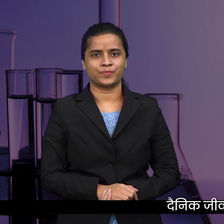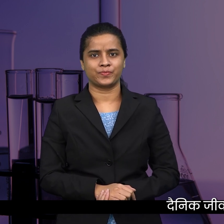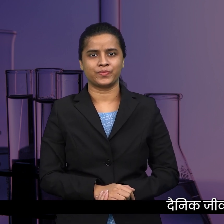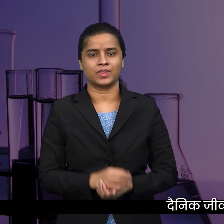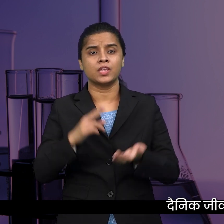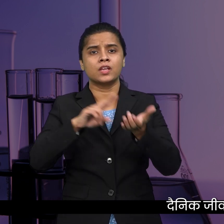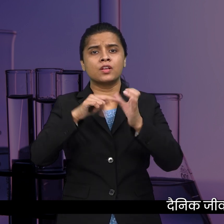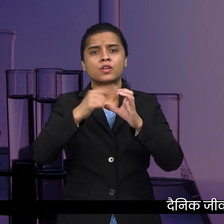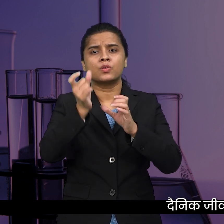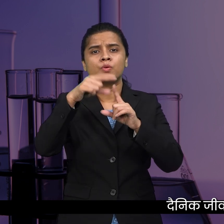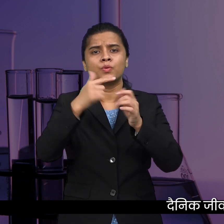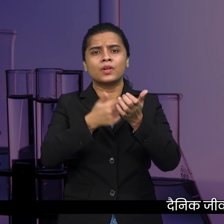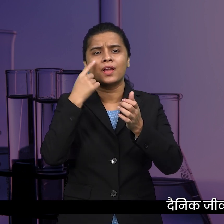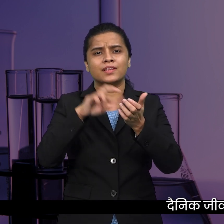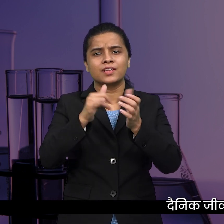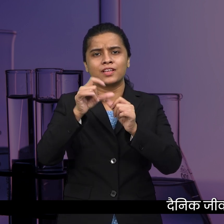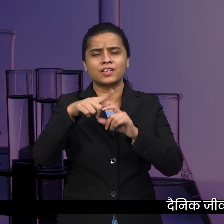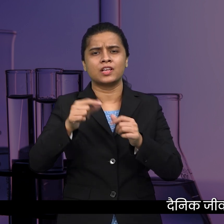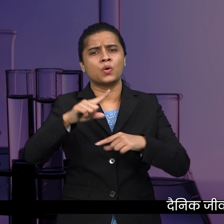दैनिक जीवन में निष्प्रभावीकरण।